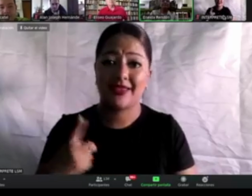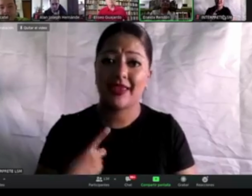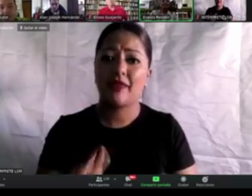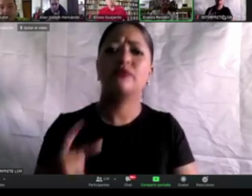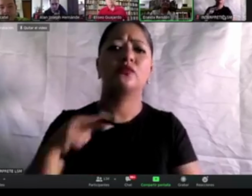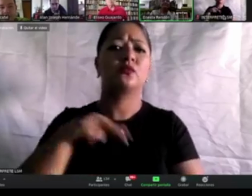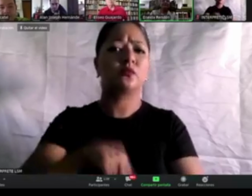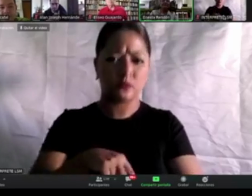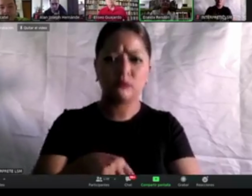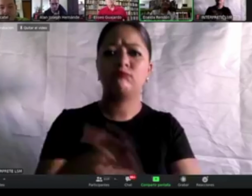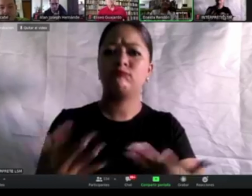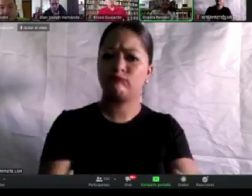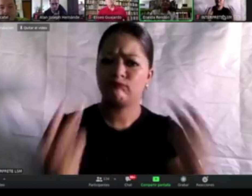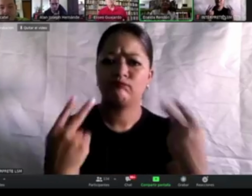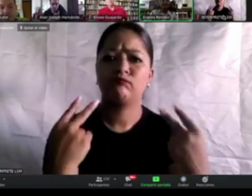presentes y que